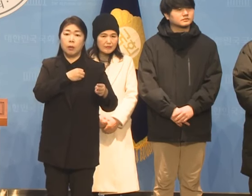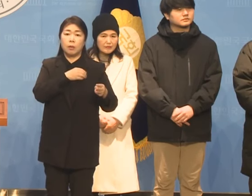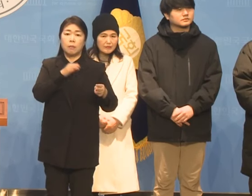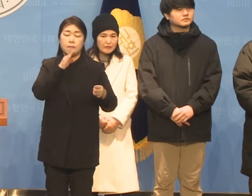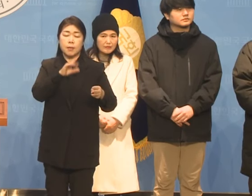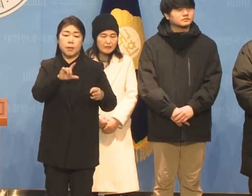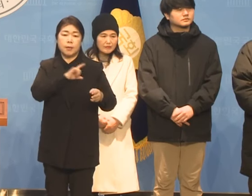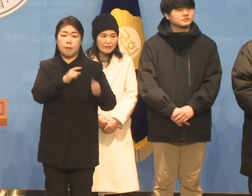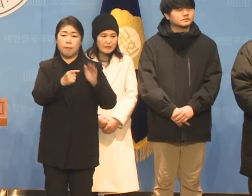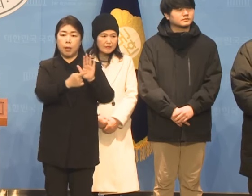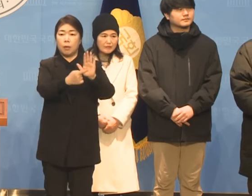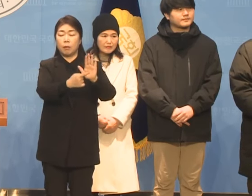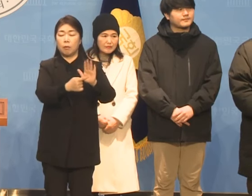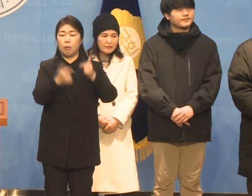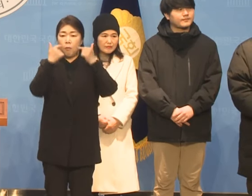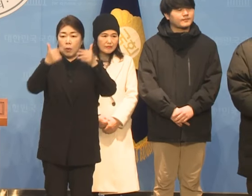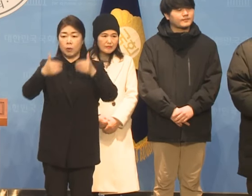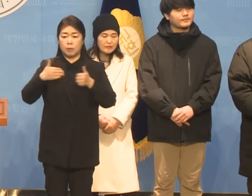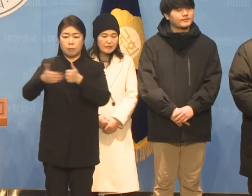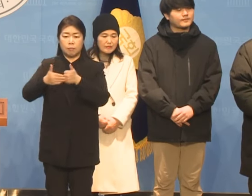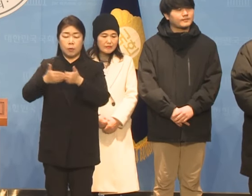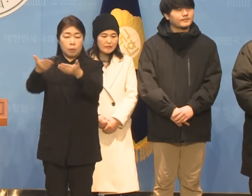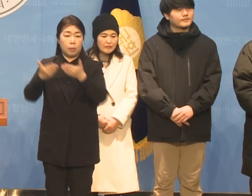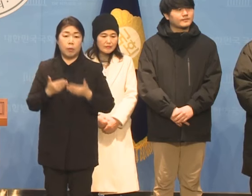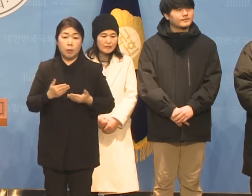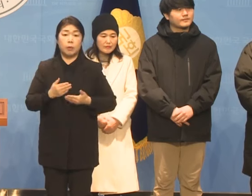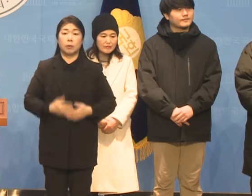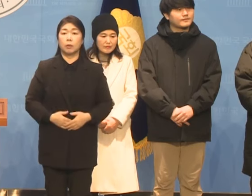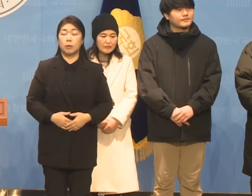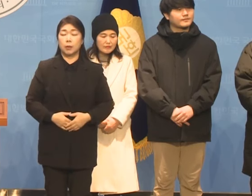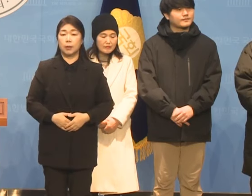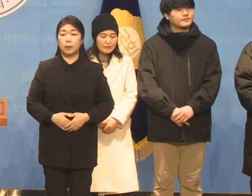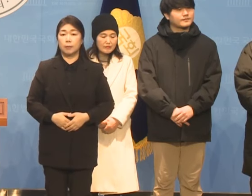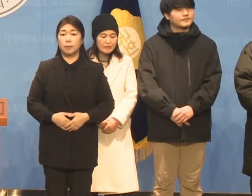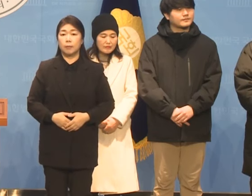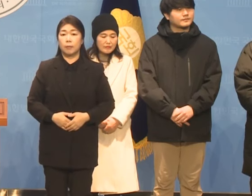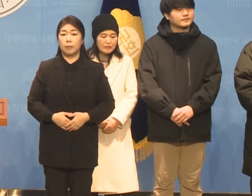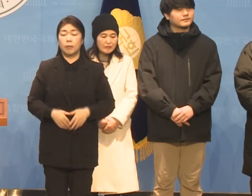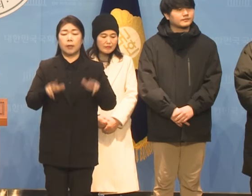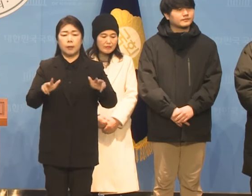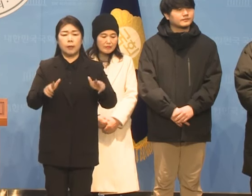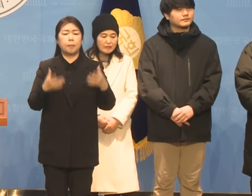실명을 내걸고 지지 의사를 밝혔습니다. 이제 때가